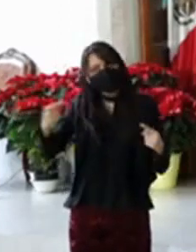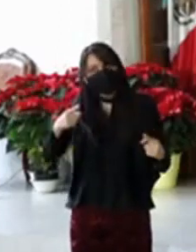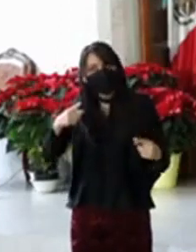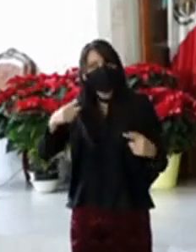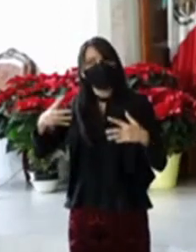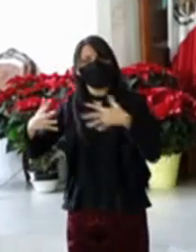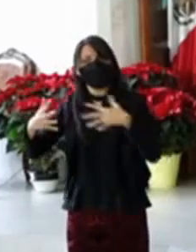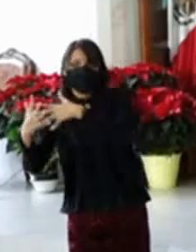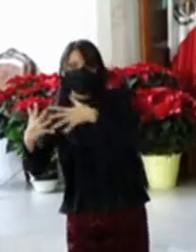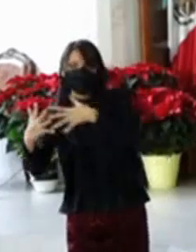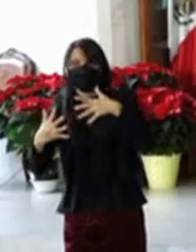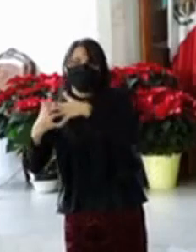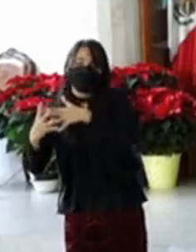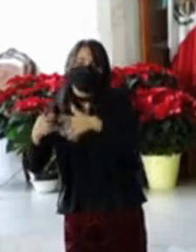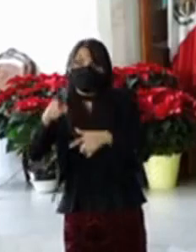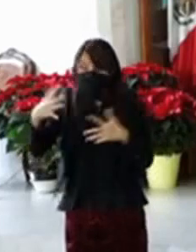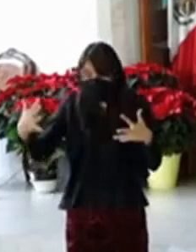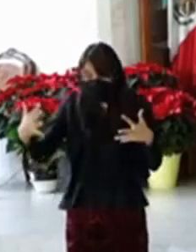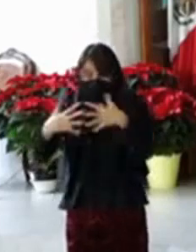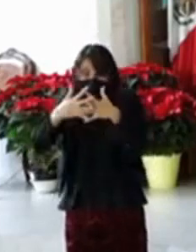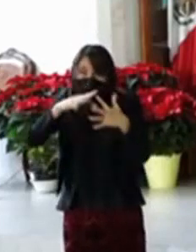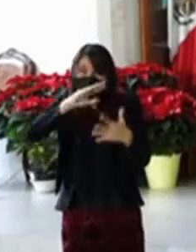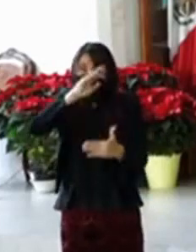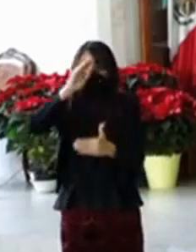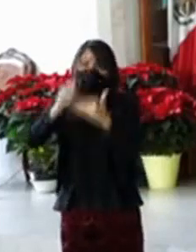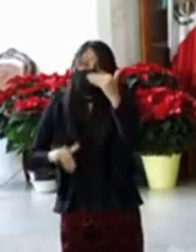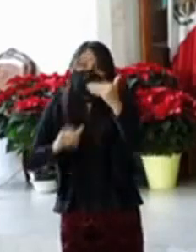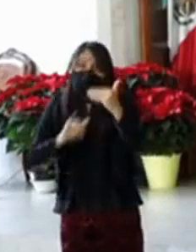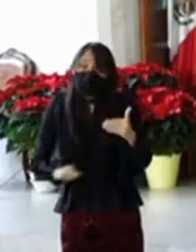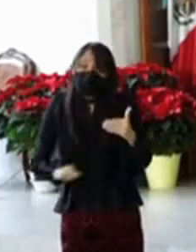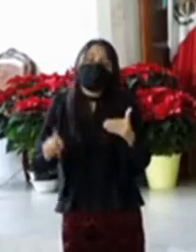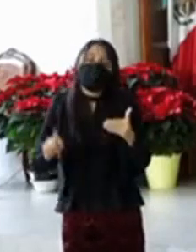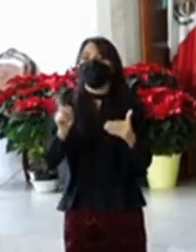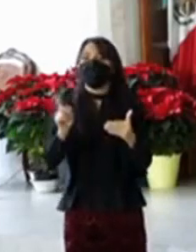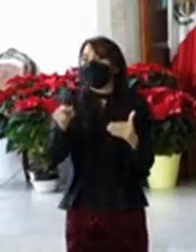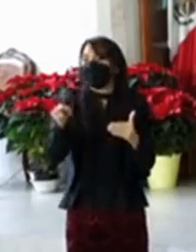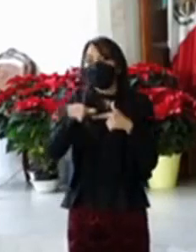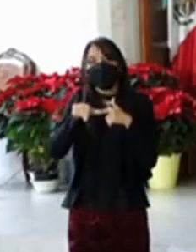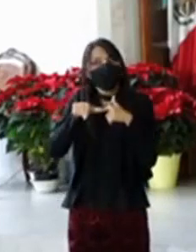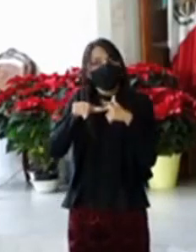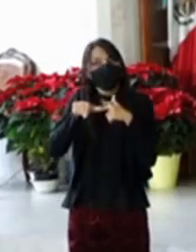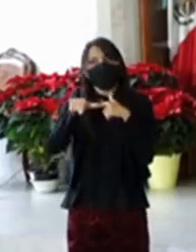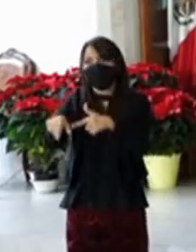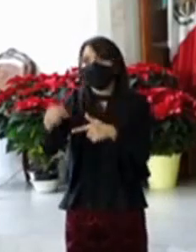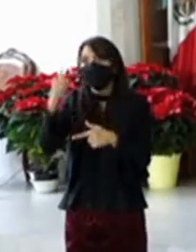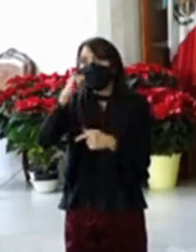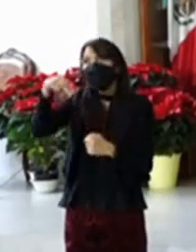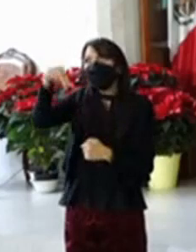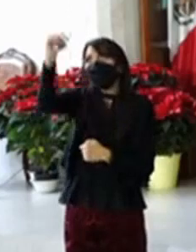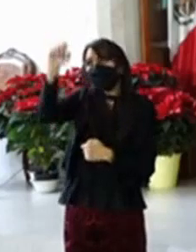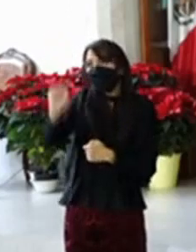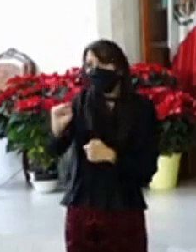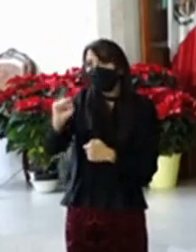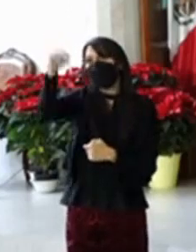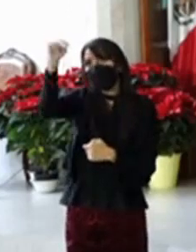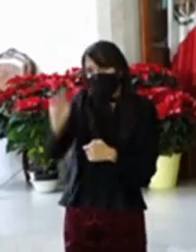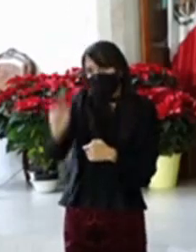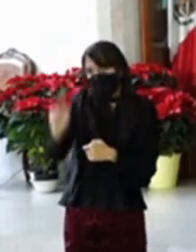Nunca la guerra terminó, las naciones vecinas, norteñas,